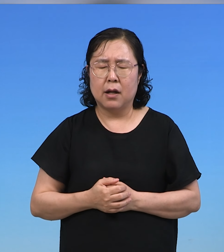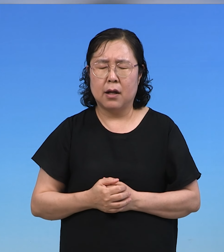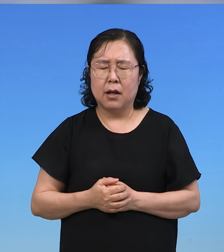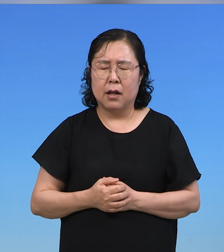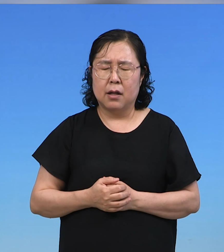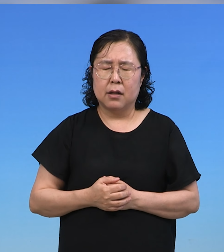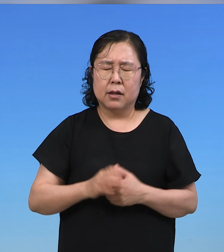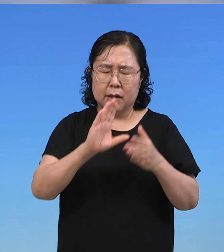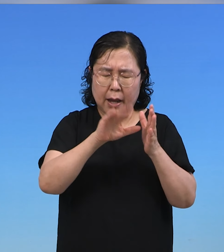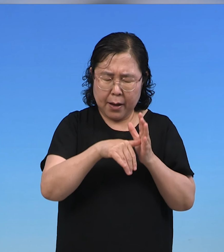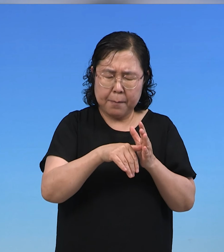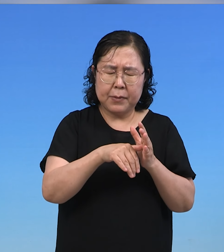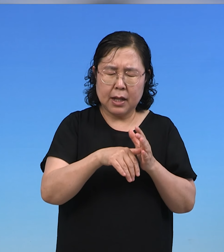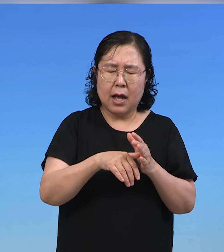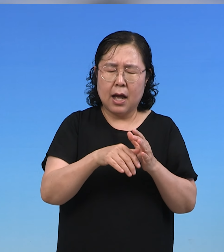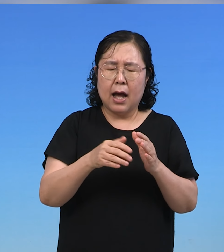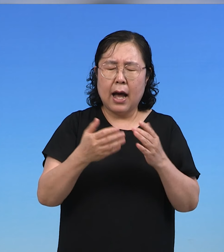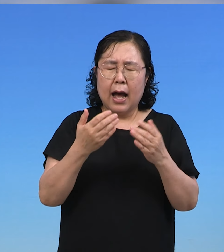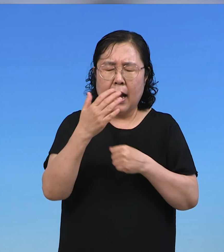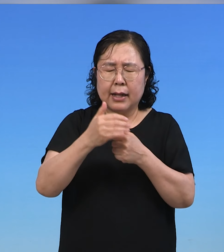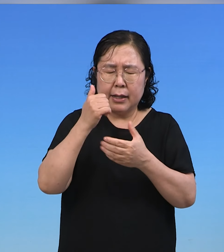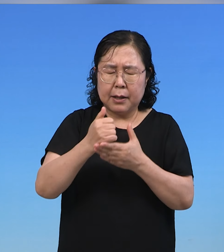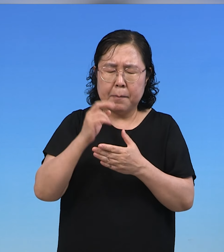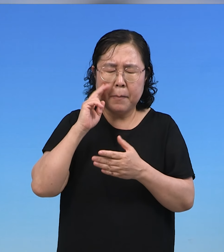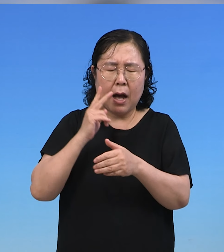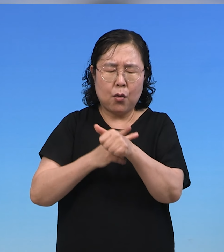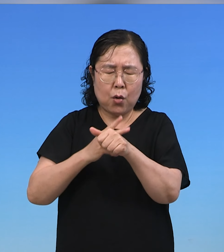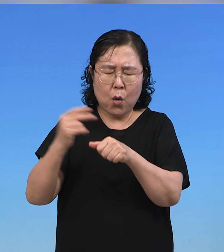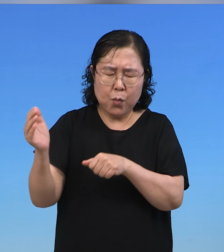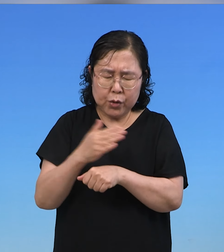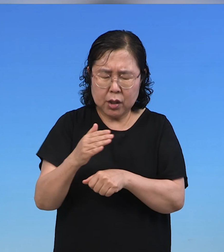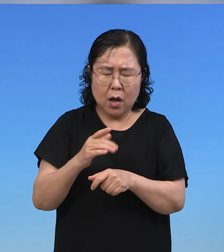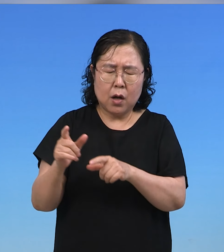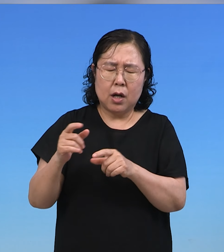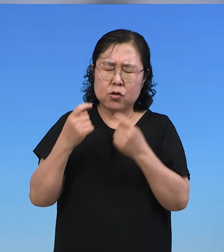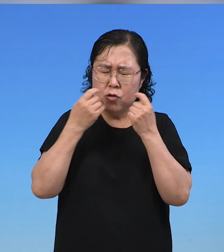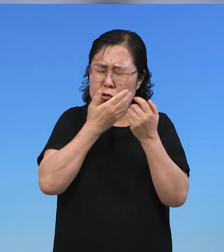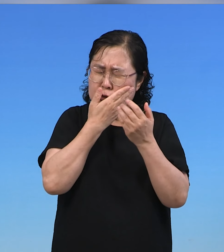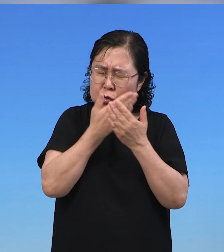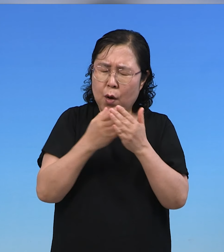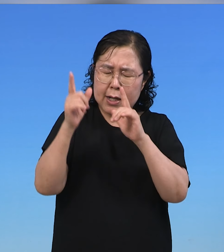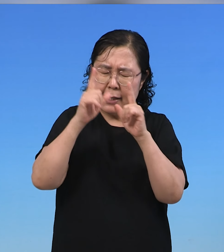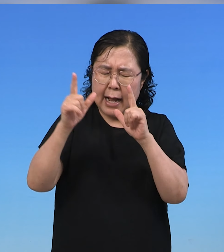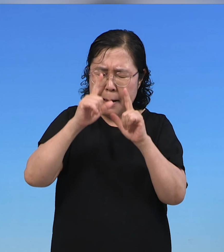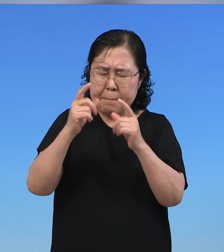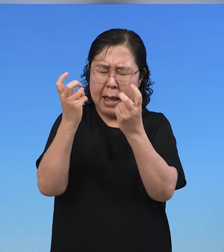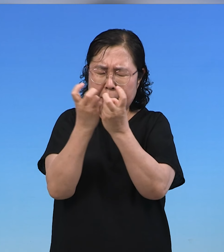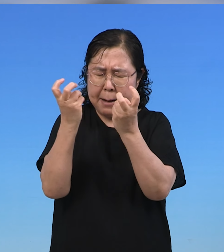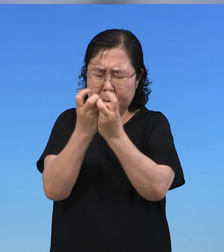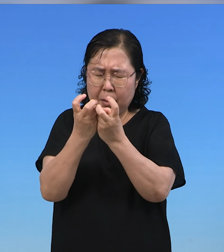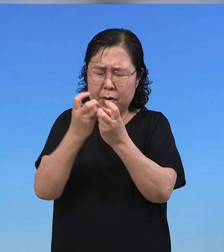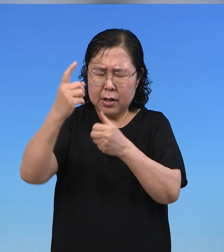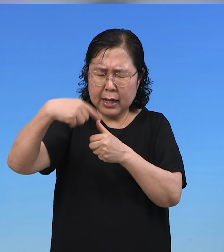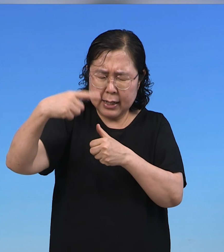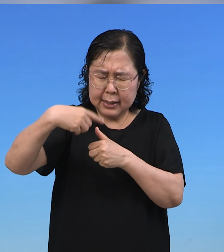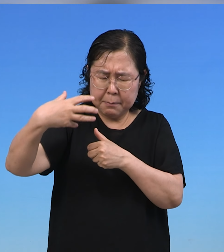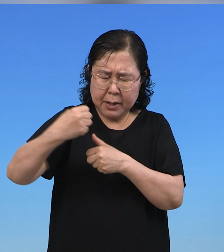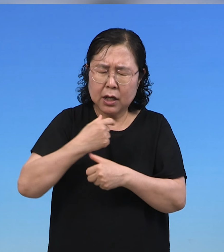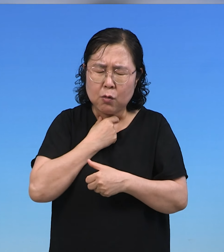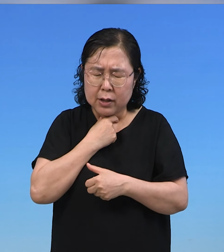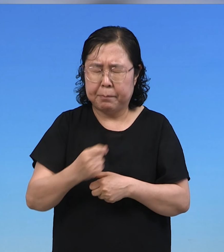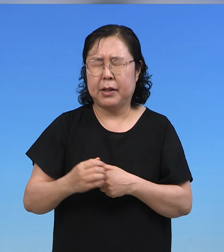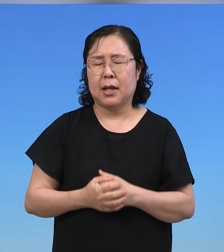오늘 하나님, 사도 바울에게서 너무나 중요한 삶의 원리를 전수받기를 원합니다. 삶의